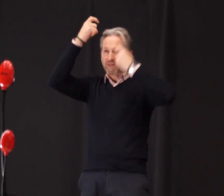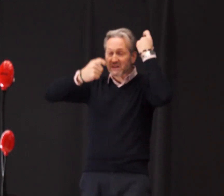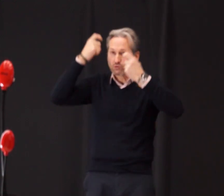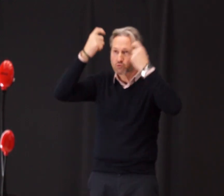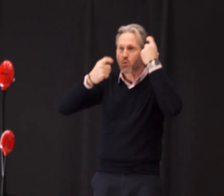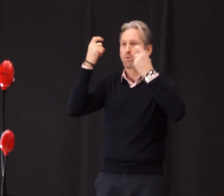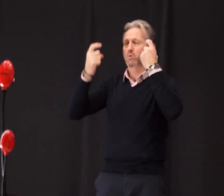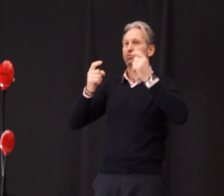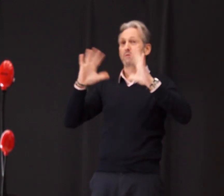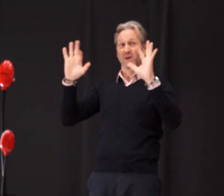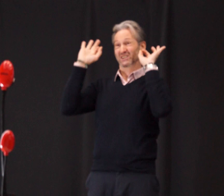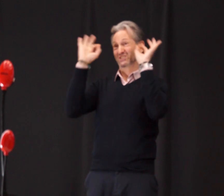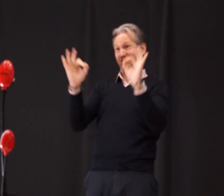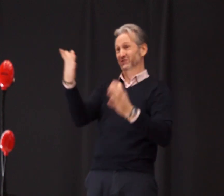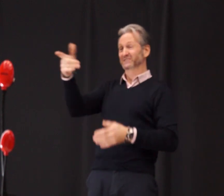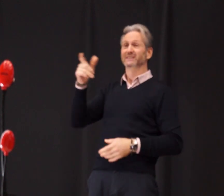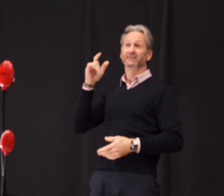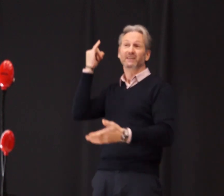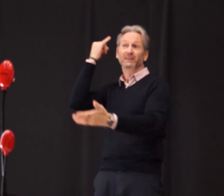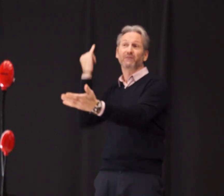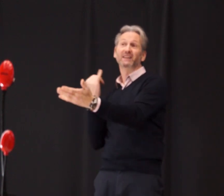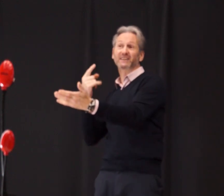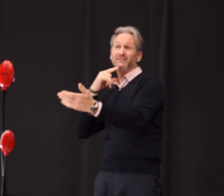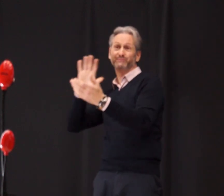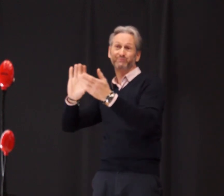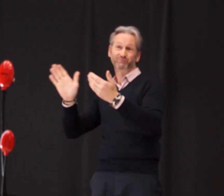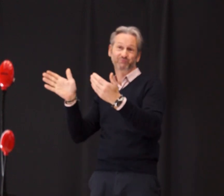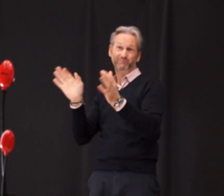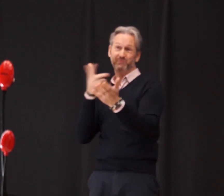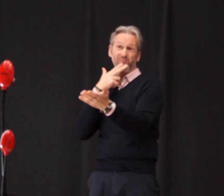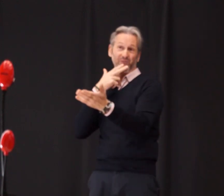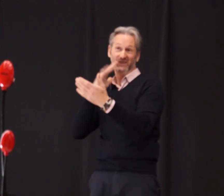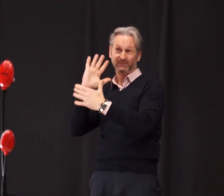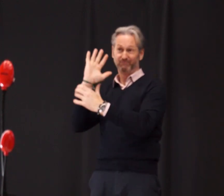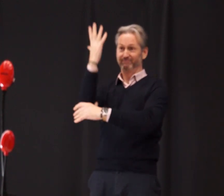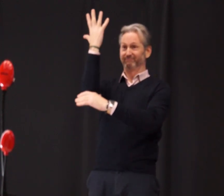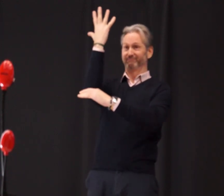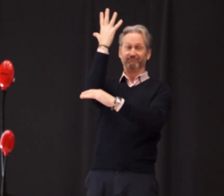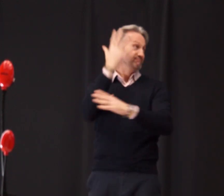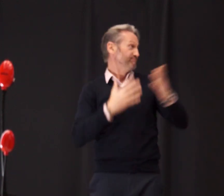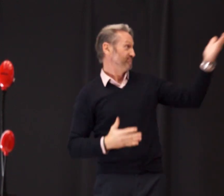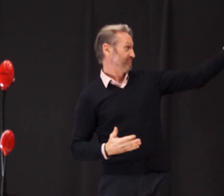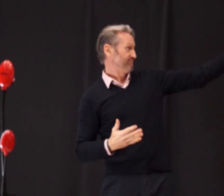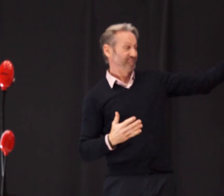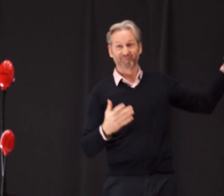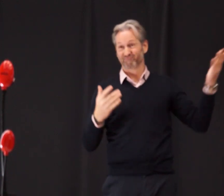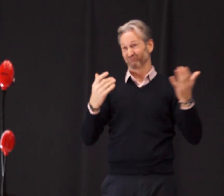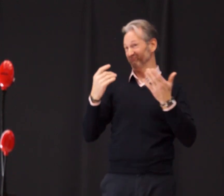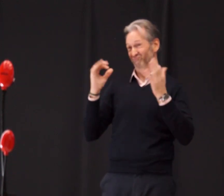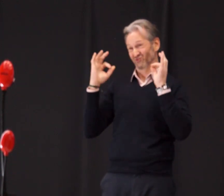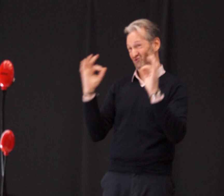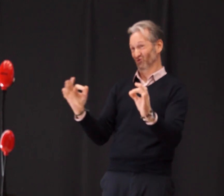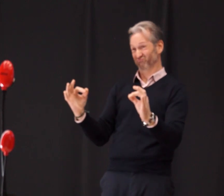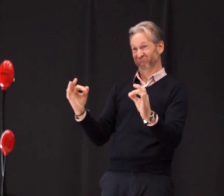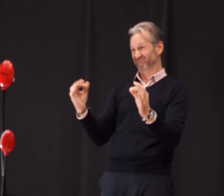Sur la dimension des outils linguistiques, tout à l'heure, Ivani a parlé de choses très intéressantes sur l'arbre. Je reprends